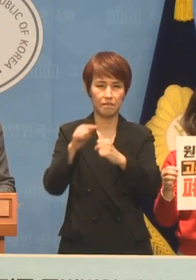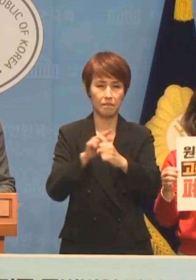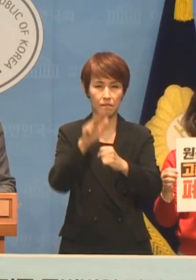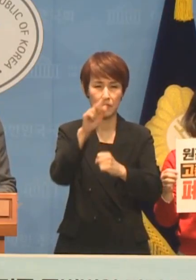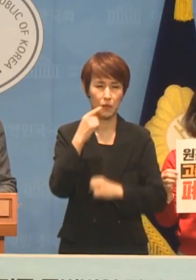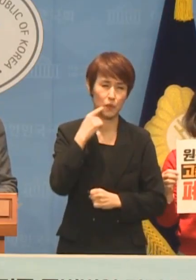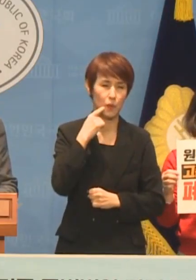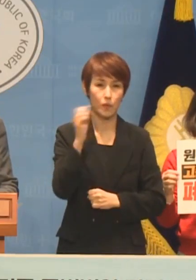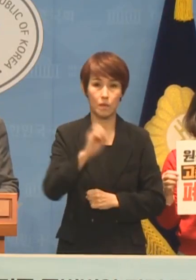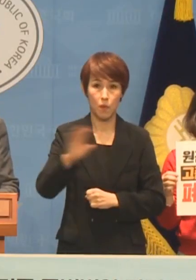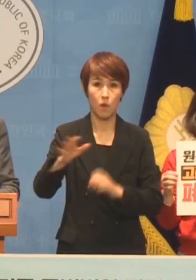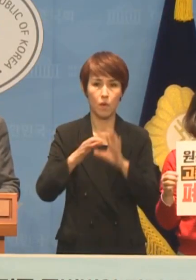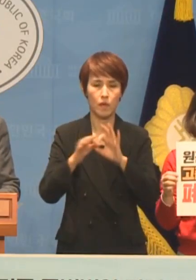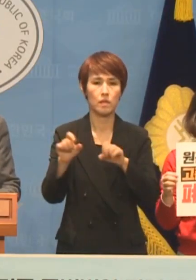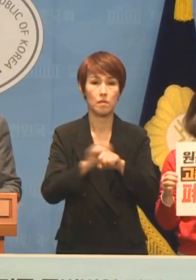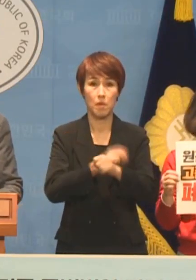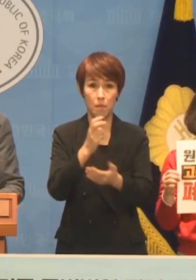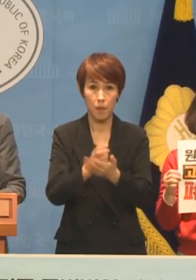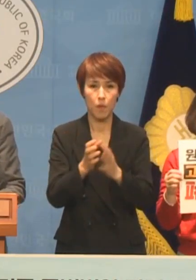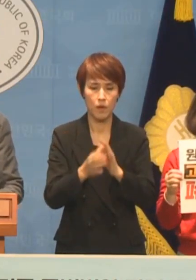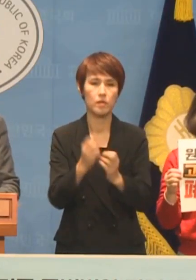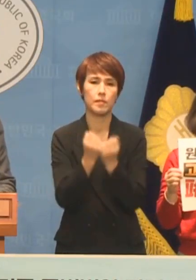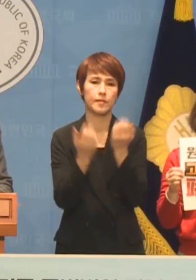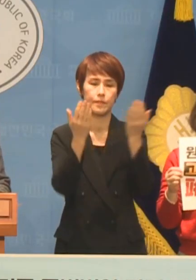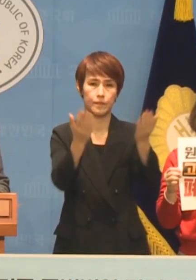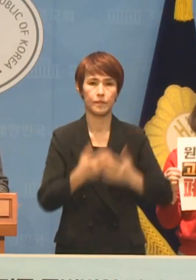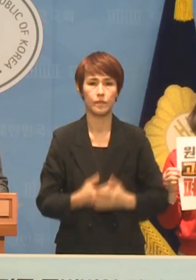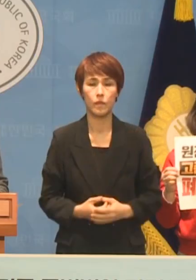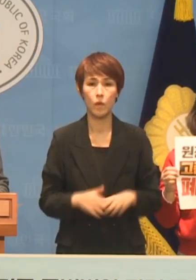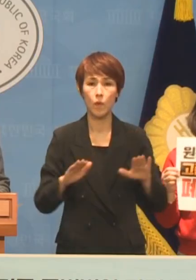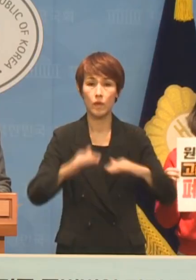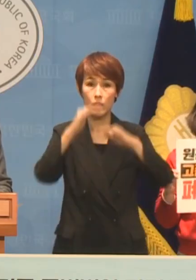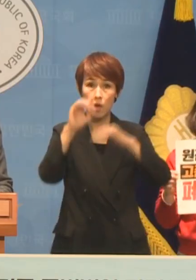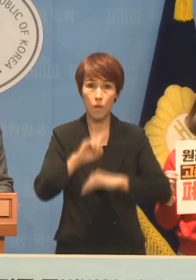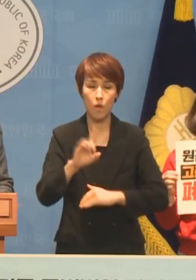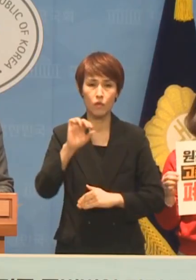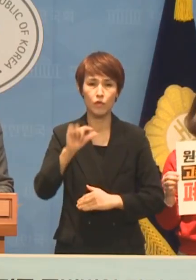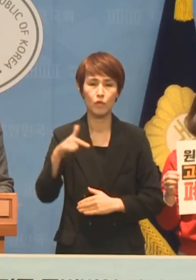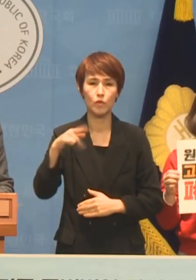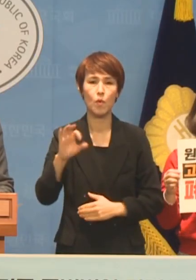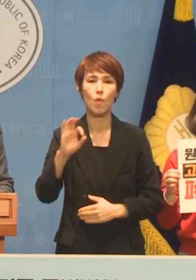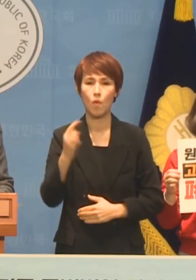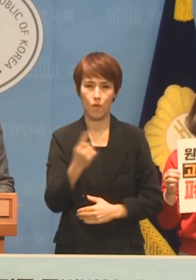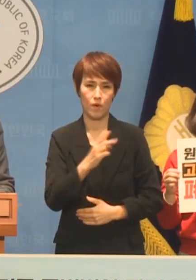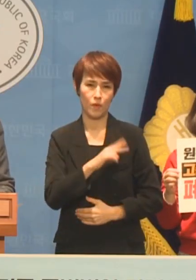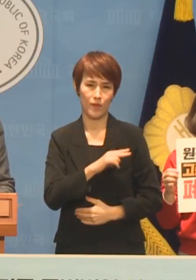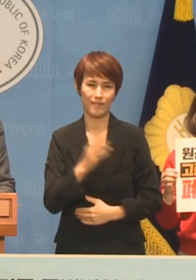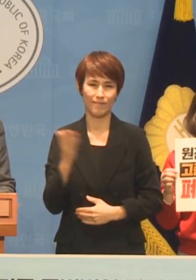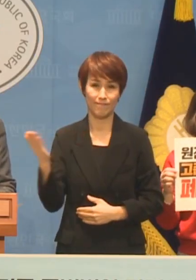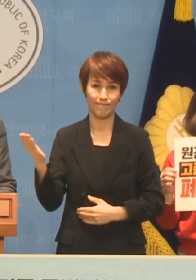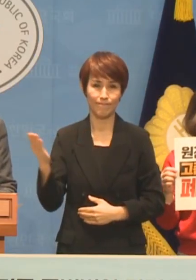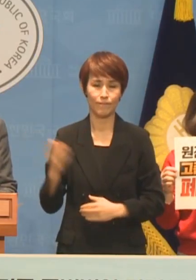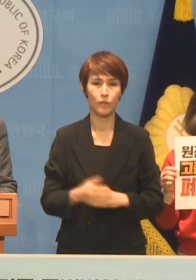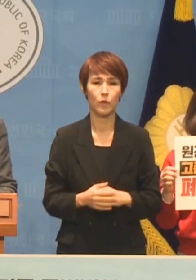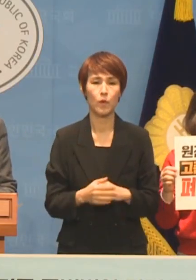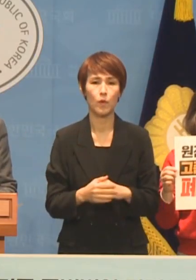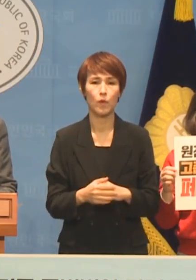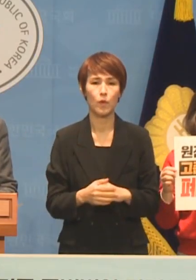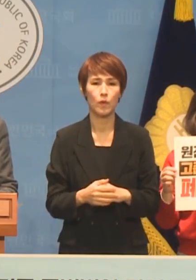기자회견을 진행하도록 하겠습니다. 오늘 국회 기자회견은 윤종호 의원님과 그다음에